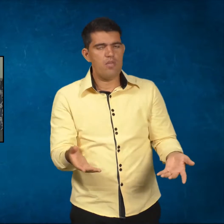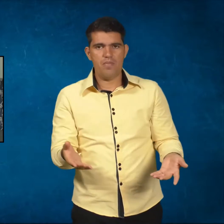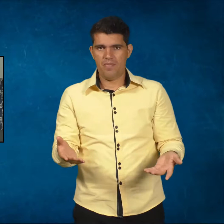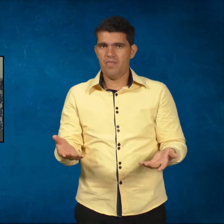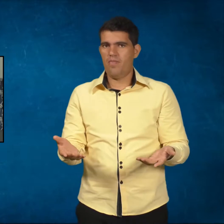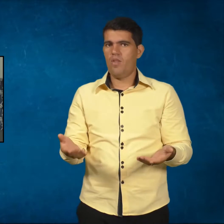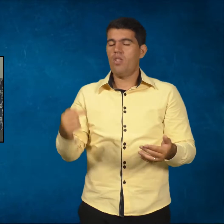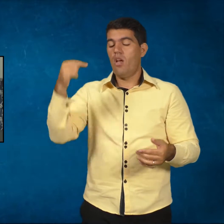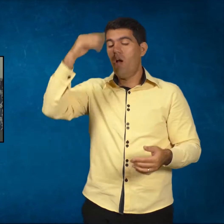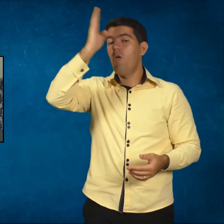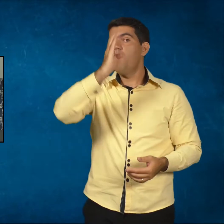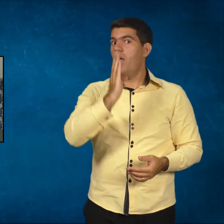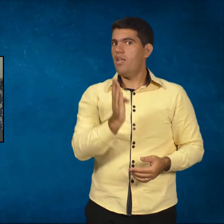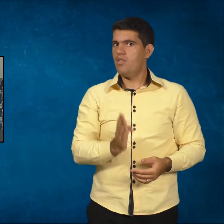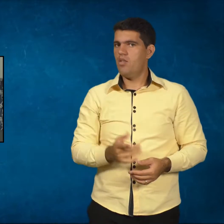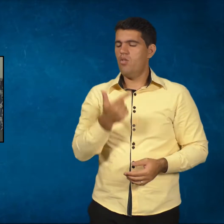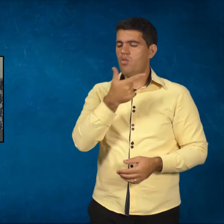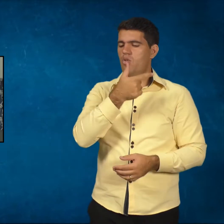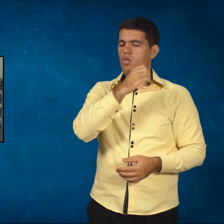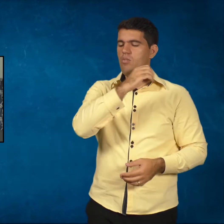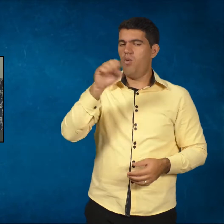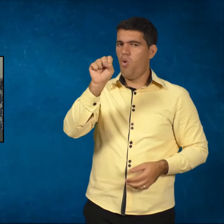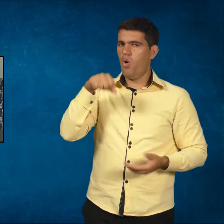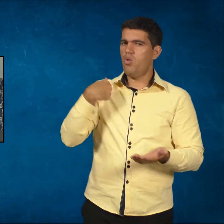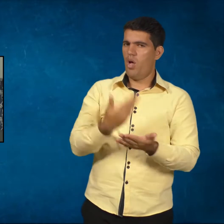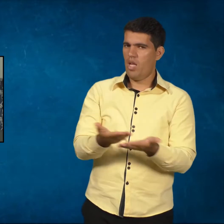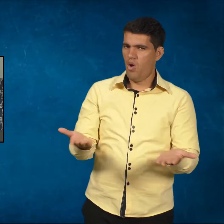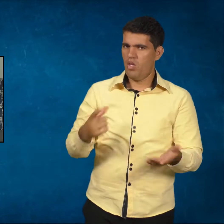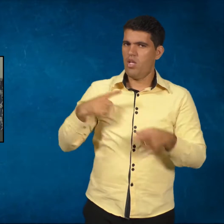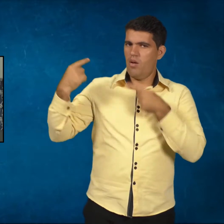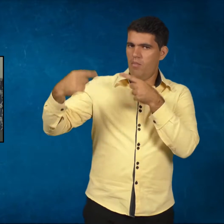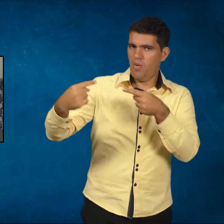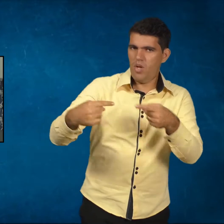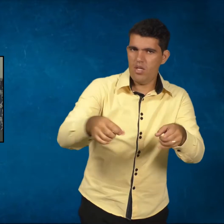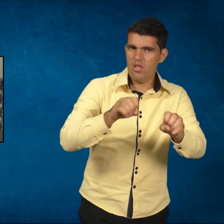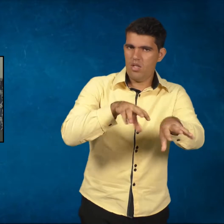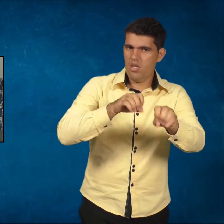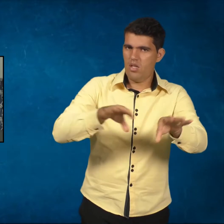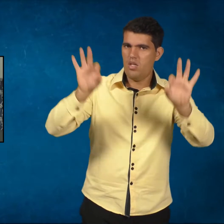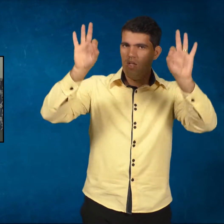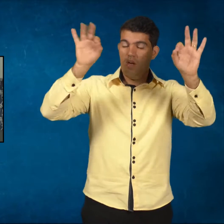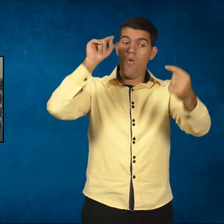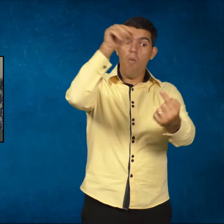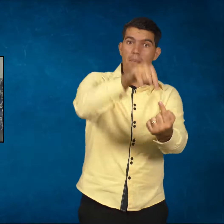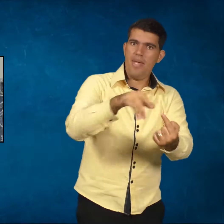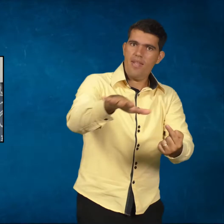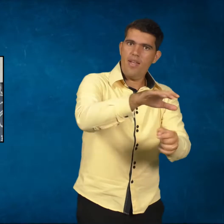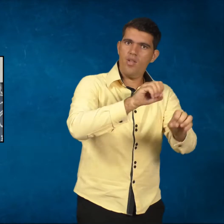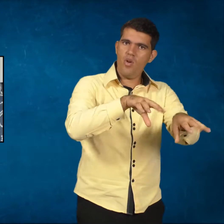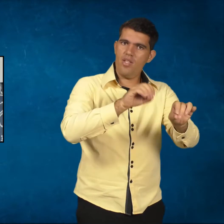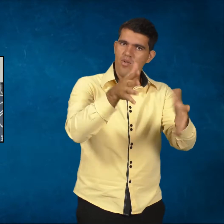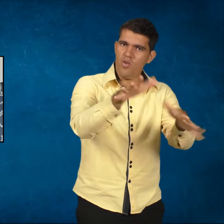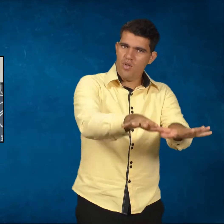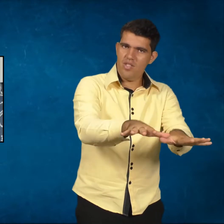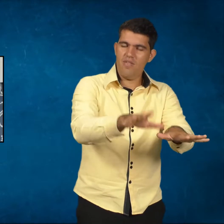desde 2008 para cá, ele tem uma política de educação especial na perspectiva da educação inclusiva. Certo.